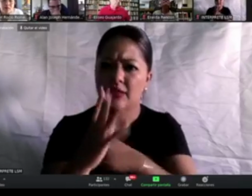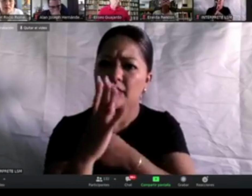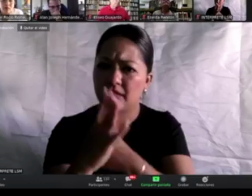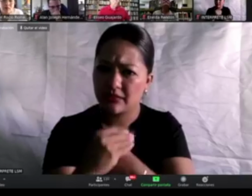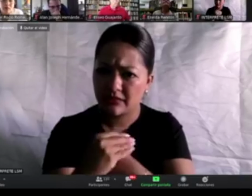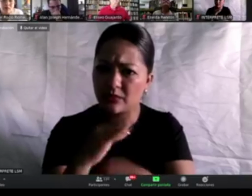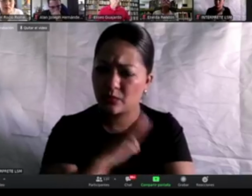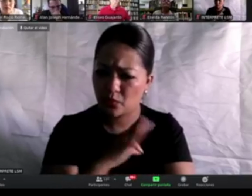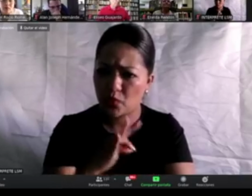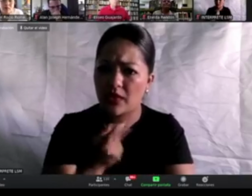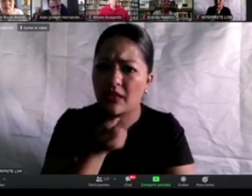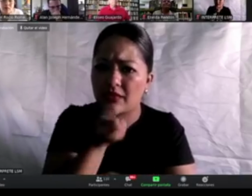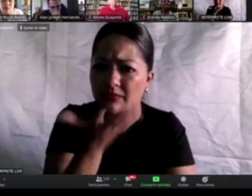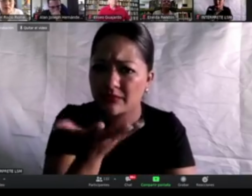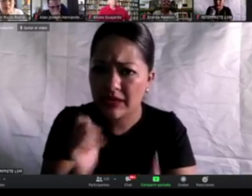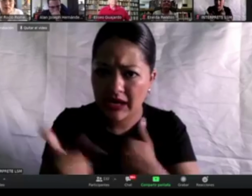opinar algo